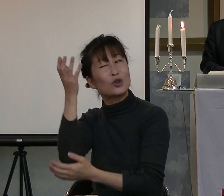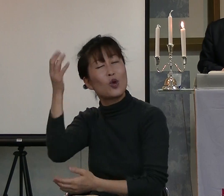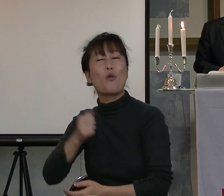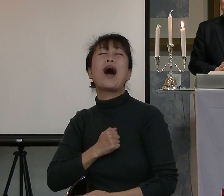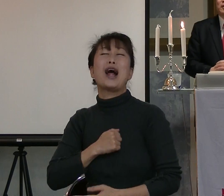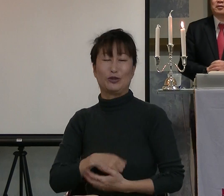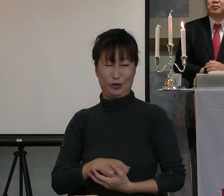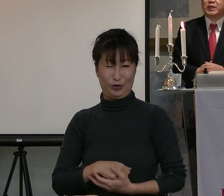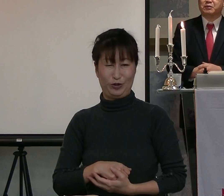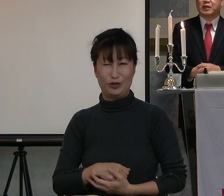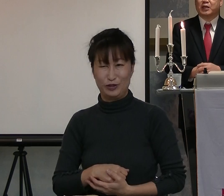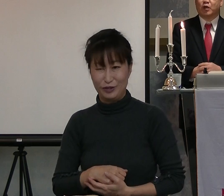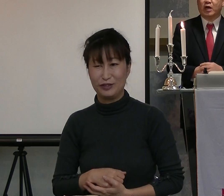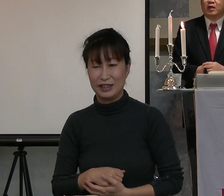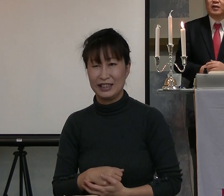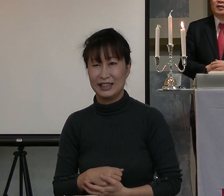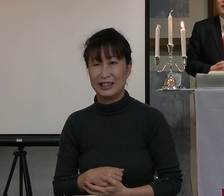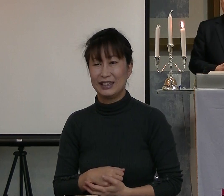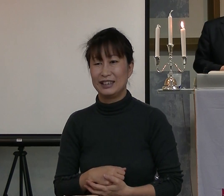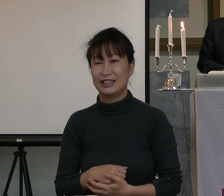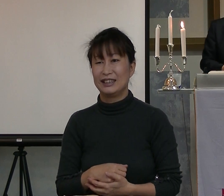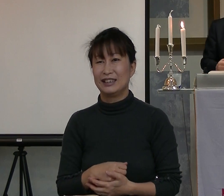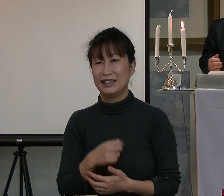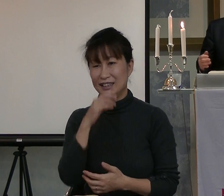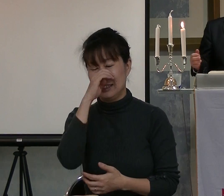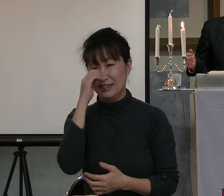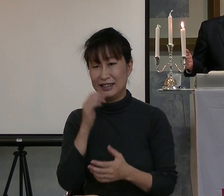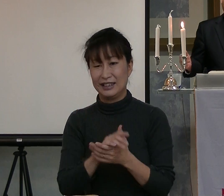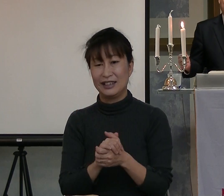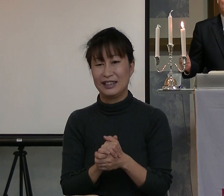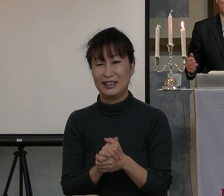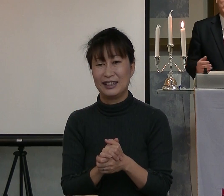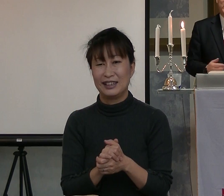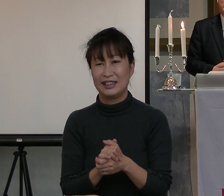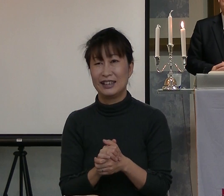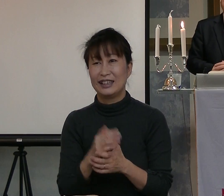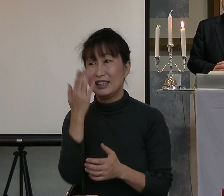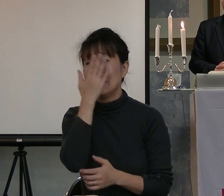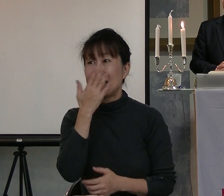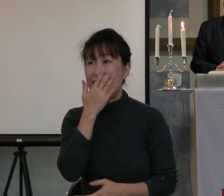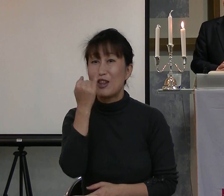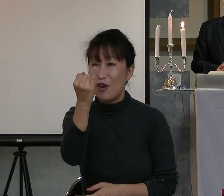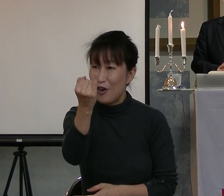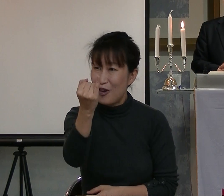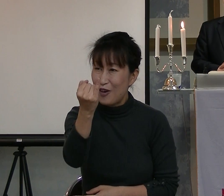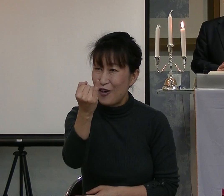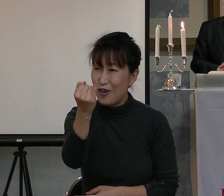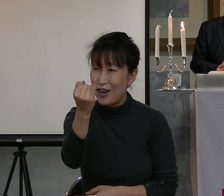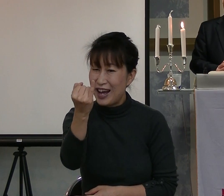佐藤美恵塾さんには旦那さんから温かくされてるかな